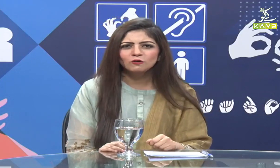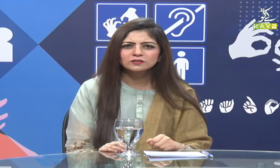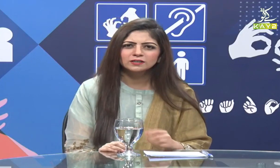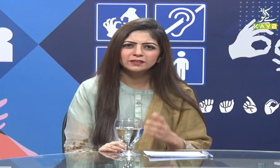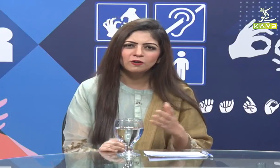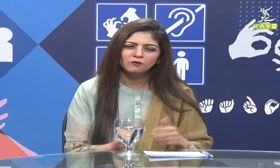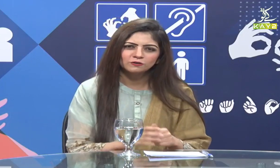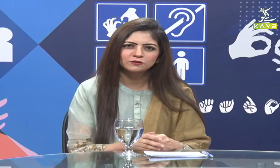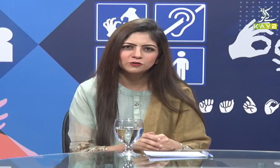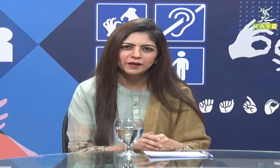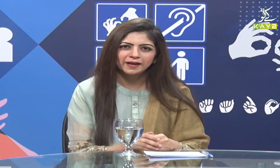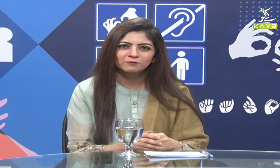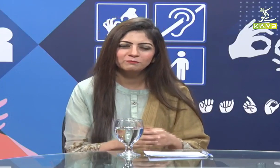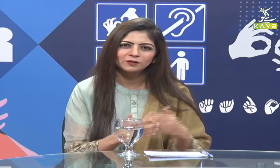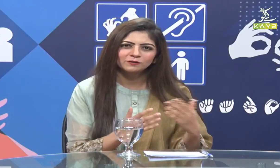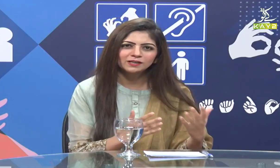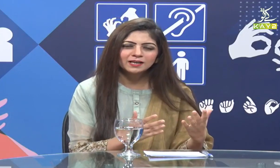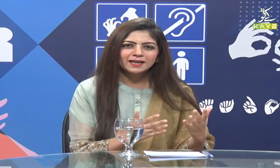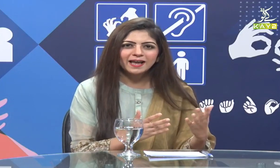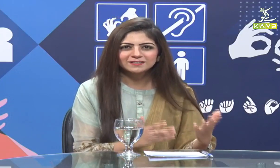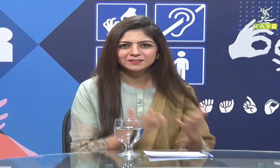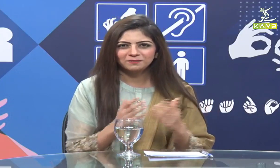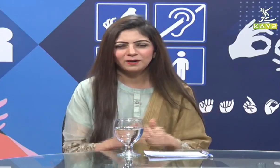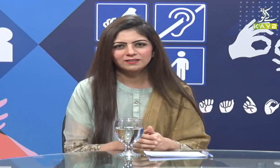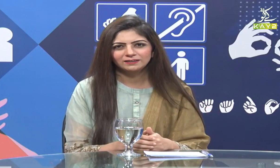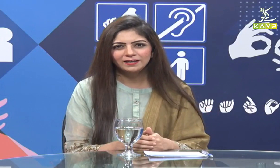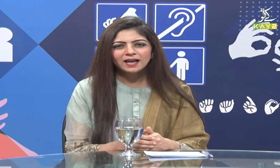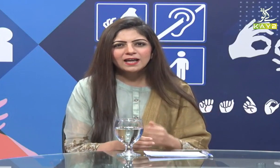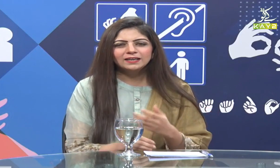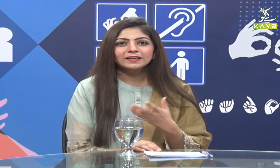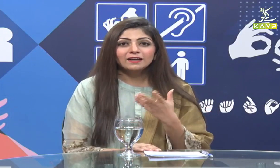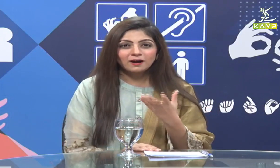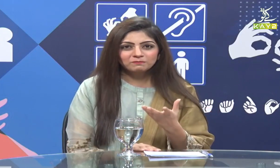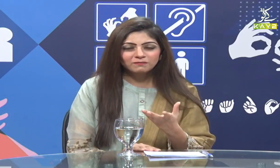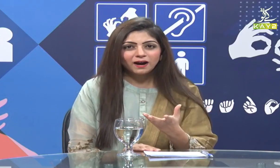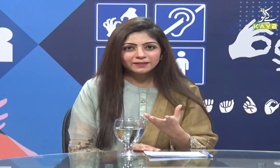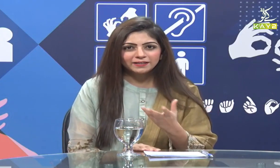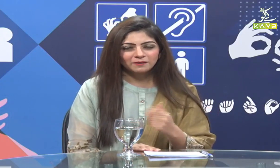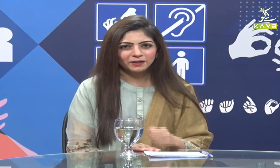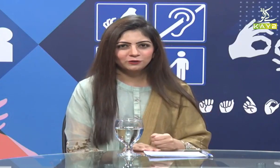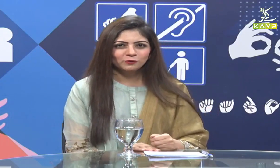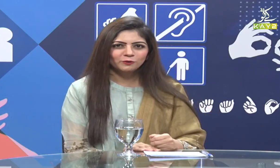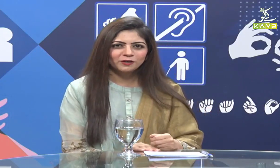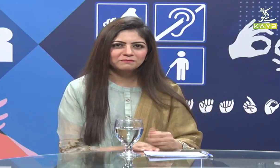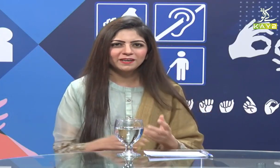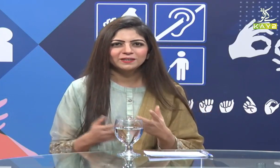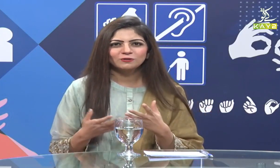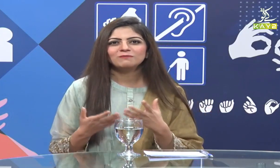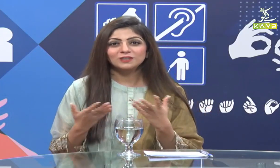होस्ट करती है और होस्ट जो है वो बिल्कुल एज अ सरप्राइज़ आता है। लेकिन आप ऑलरेडी हमारे 2 प्रोग्राम देख के तो आप जान